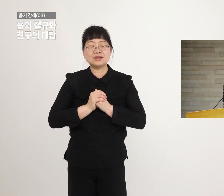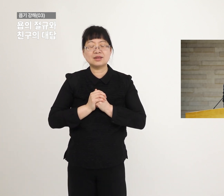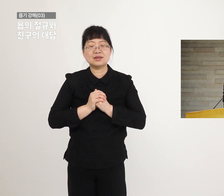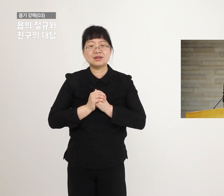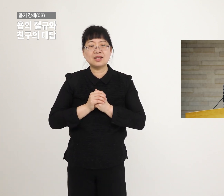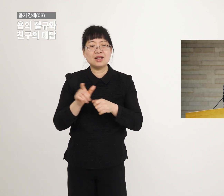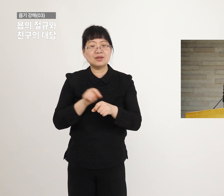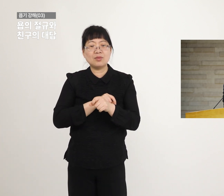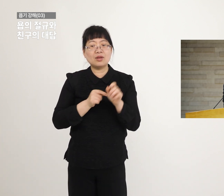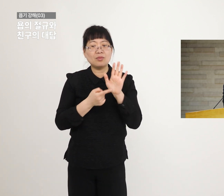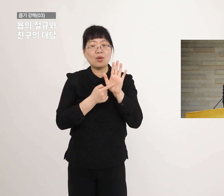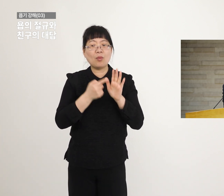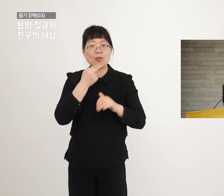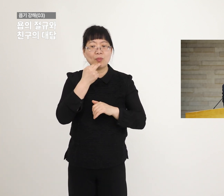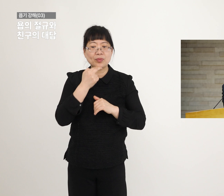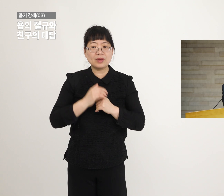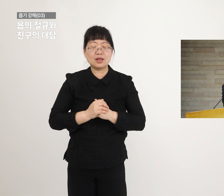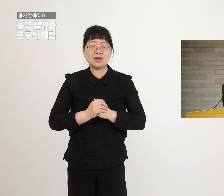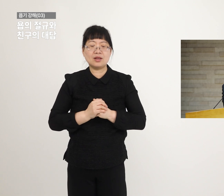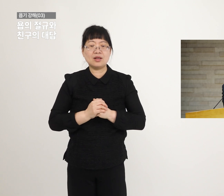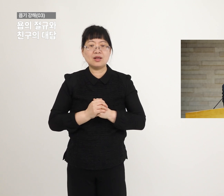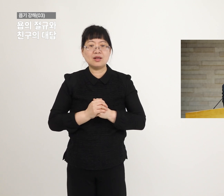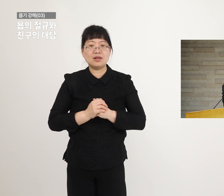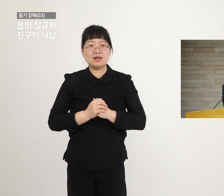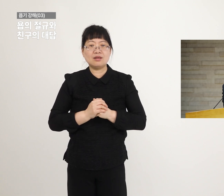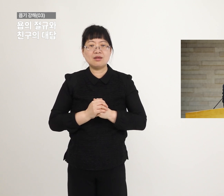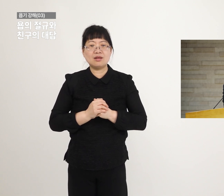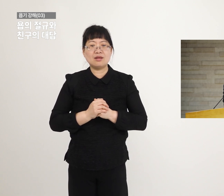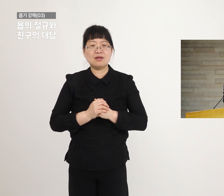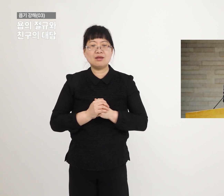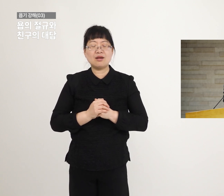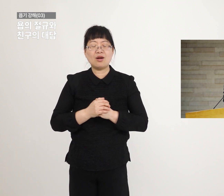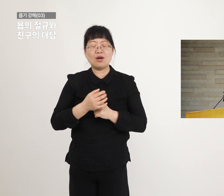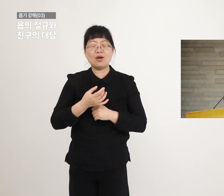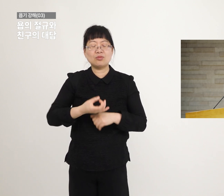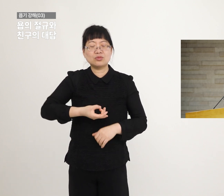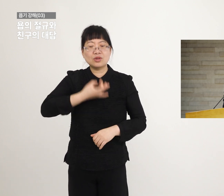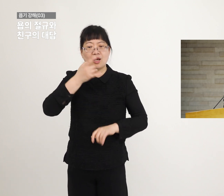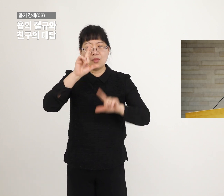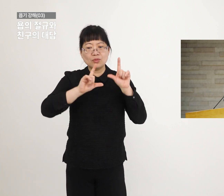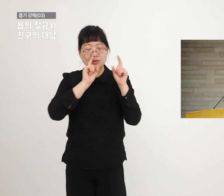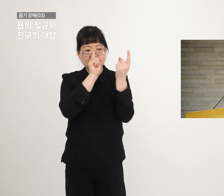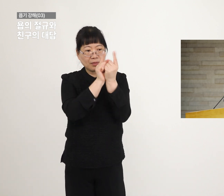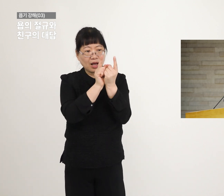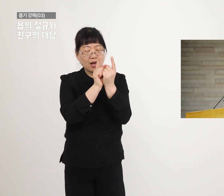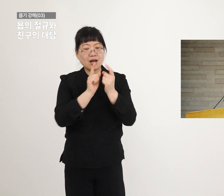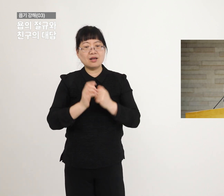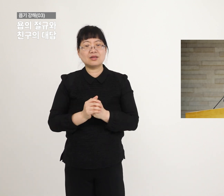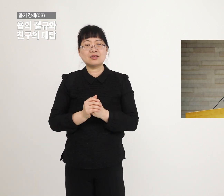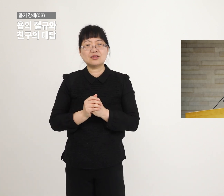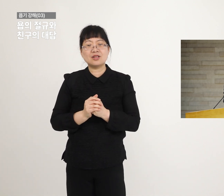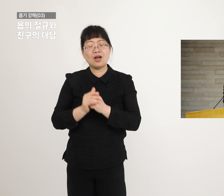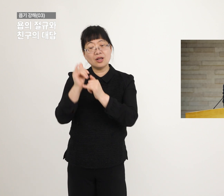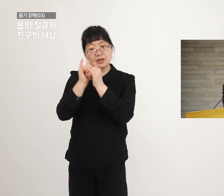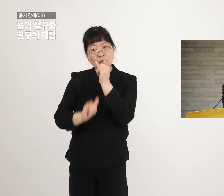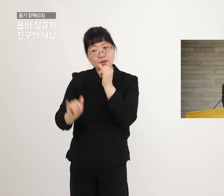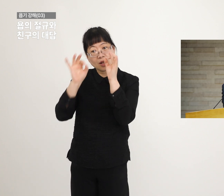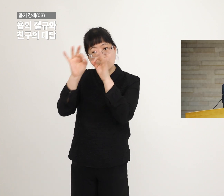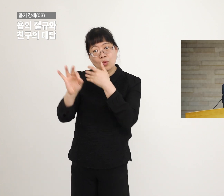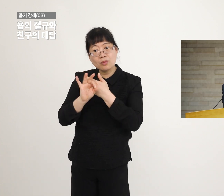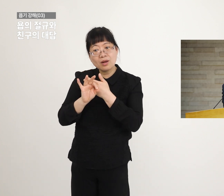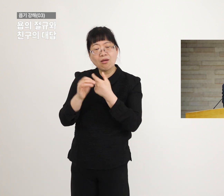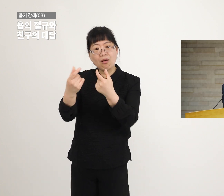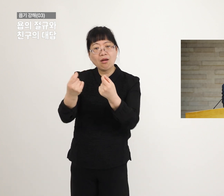예고도 없이 불어닥친 이 처참한 불행 앞에 우리 근현대 사회도 요즘도